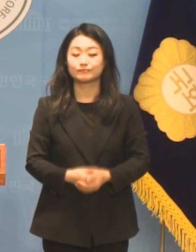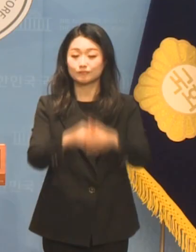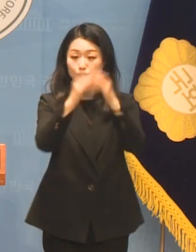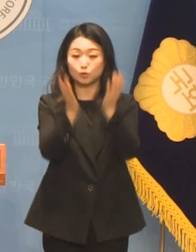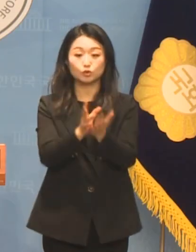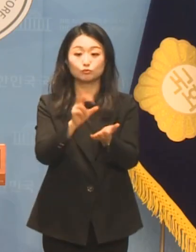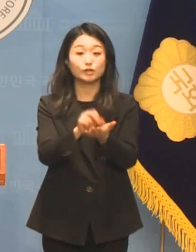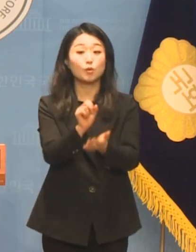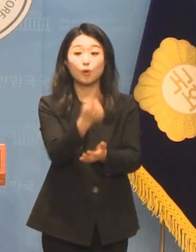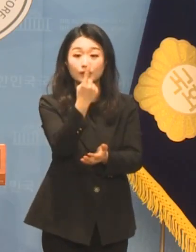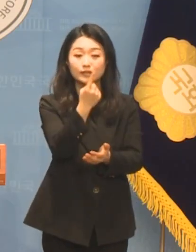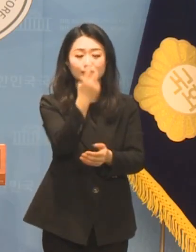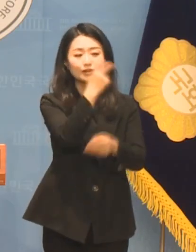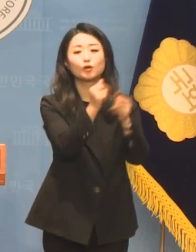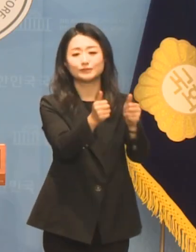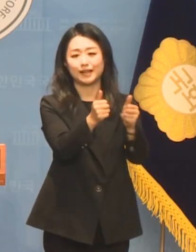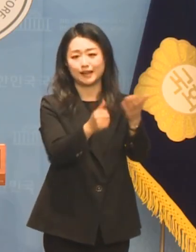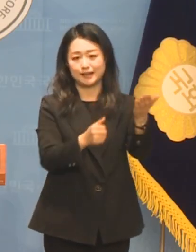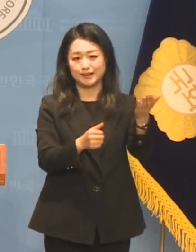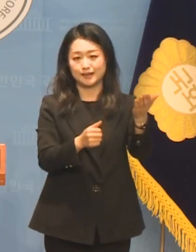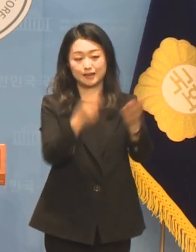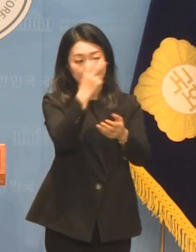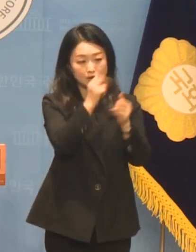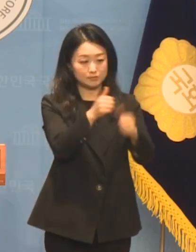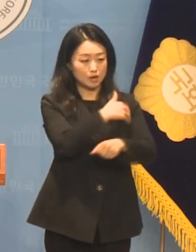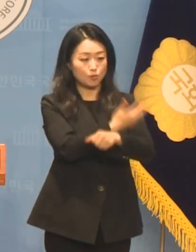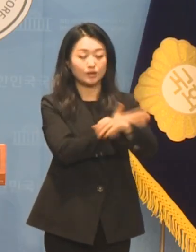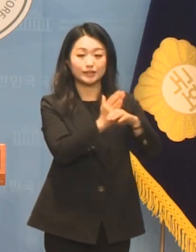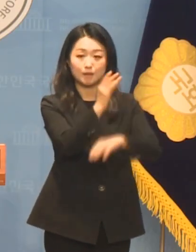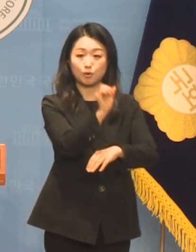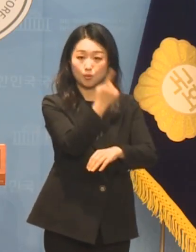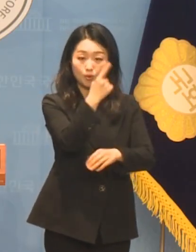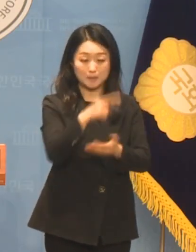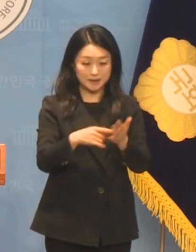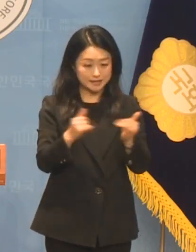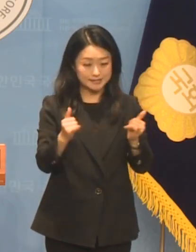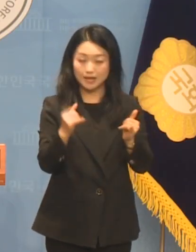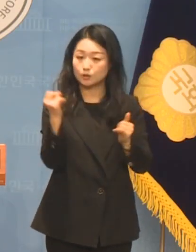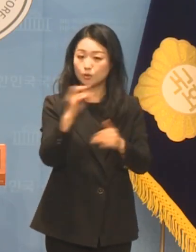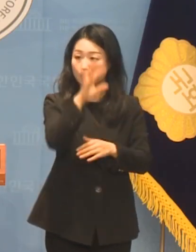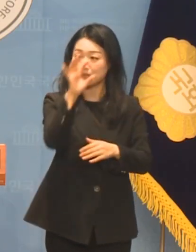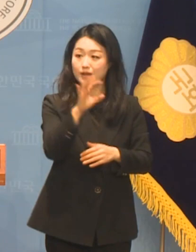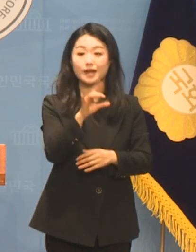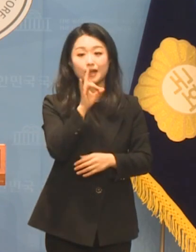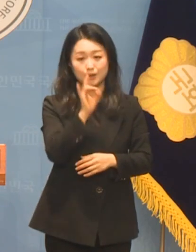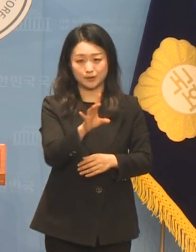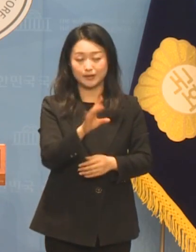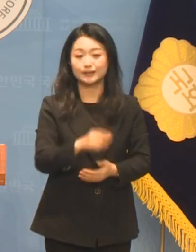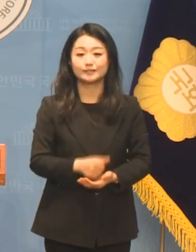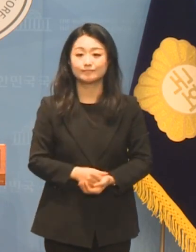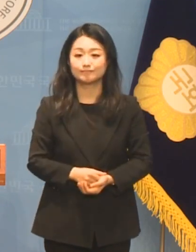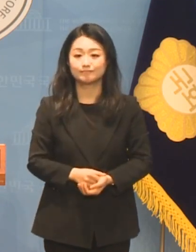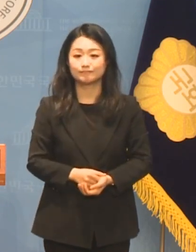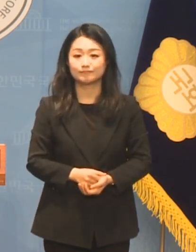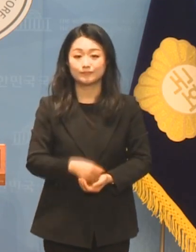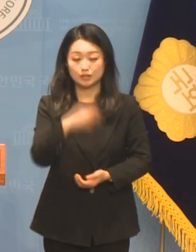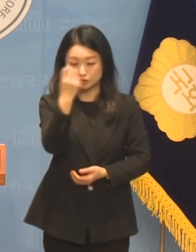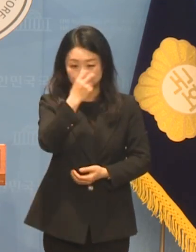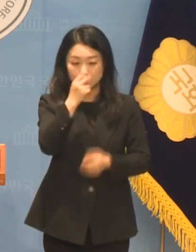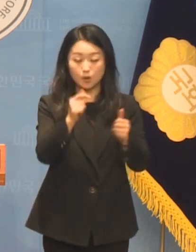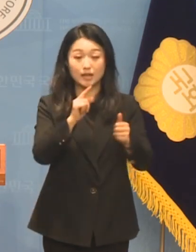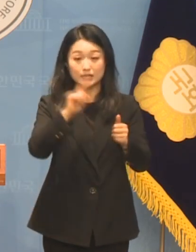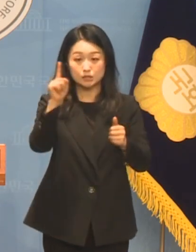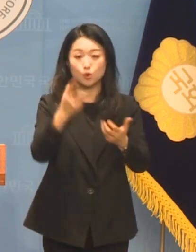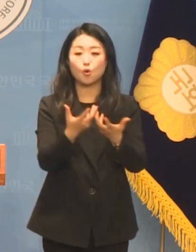문제의 근원은 검찰입니다. 검찰권 남용으로 인한 피해자가 더 이상 있어서는 안 됩니다. 수사